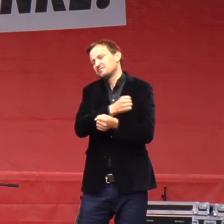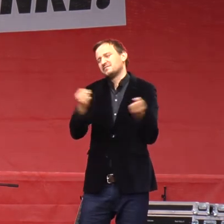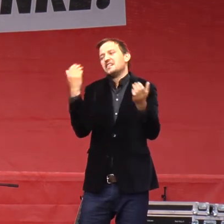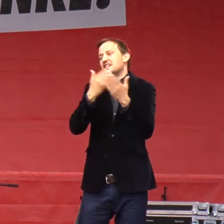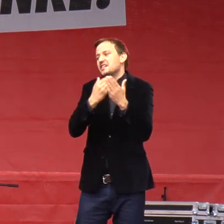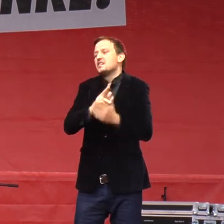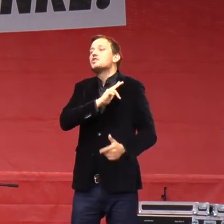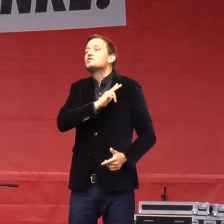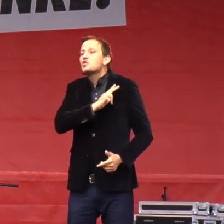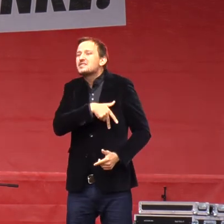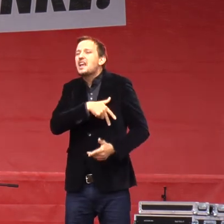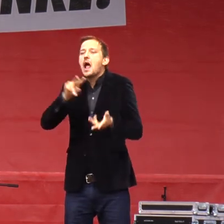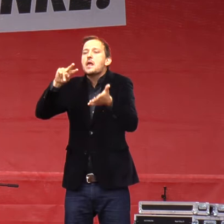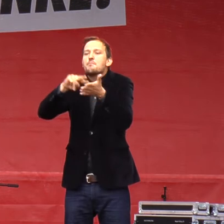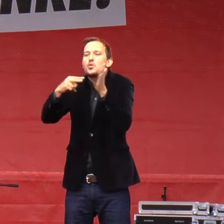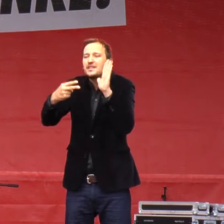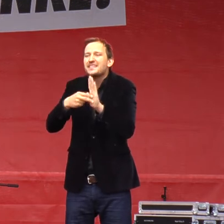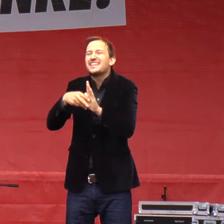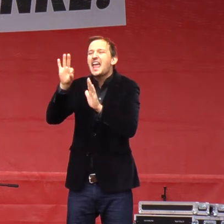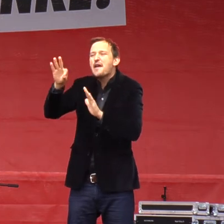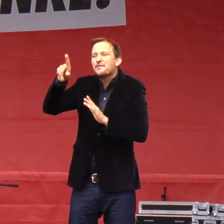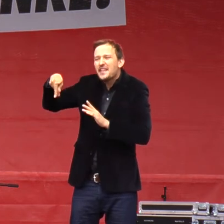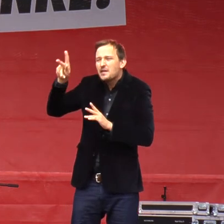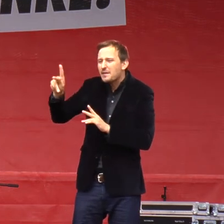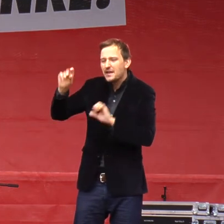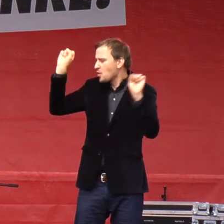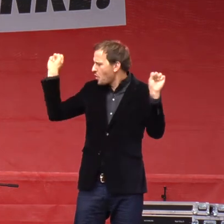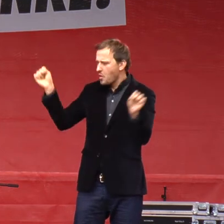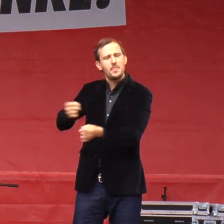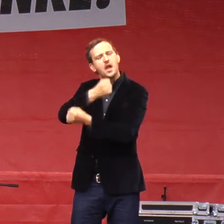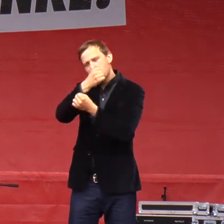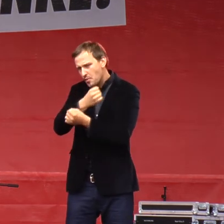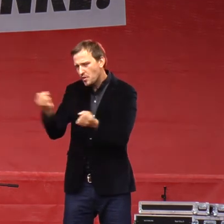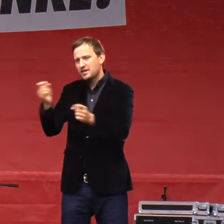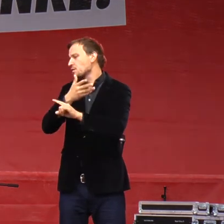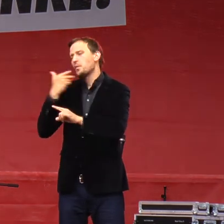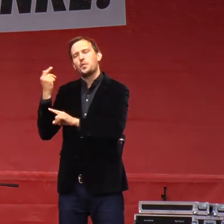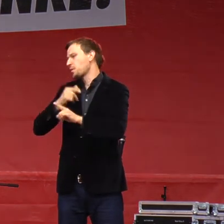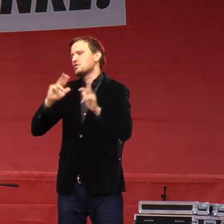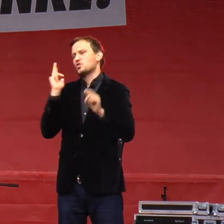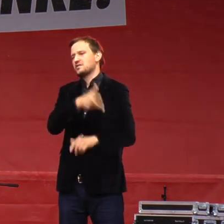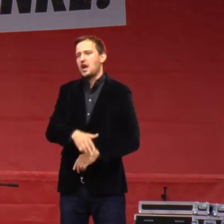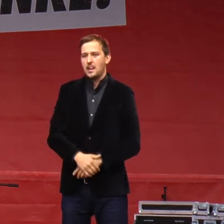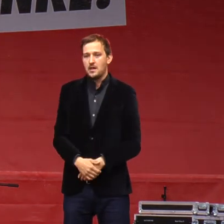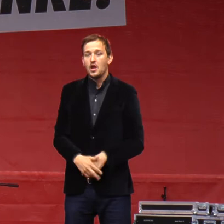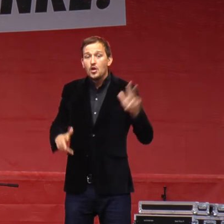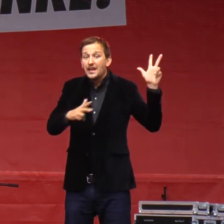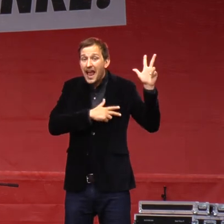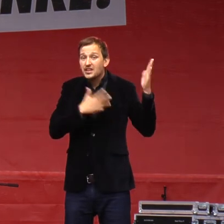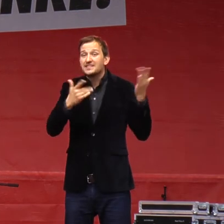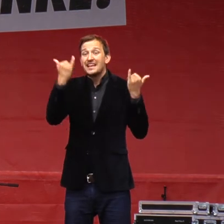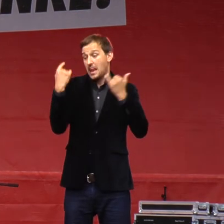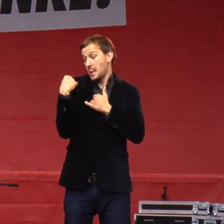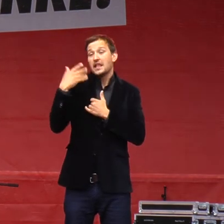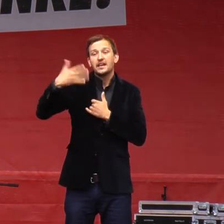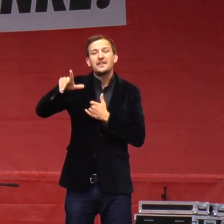keine soziale Politik machen. Die ist durch und durch unsozial. Und ehrlich gesagt, was sich der Lindner jetzt